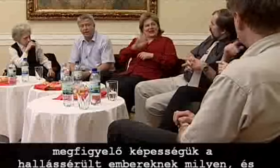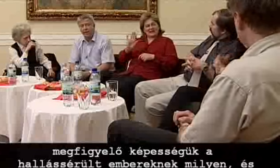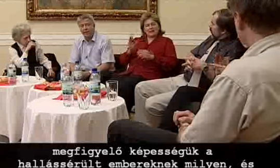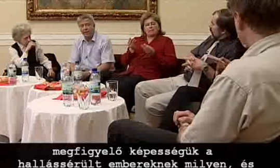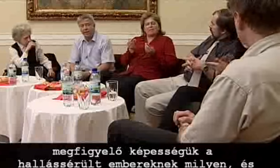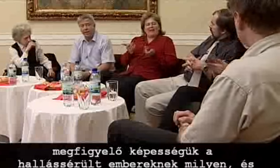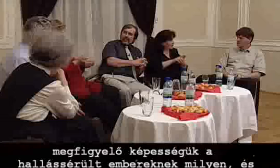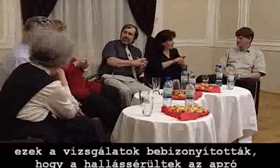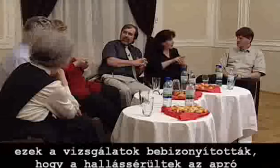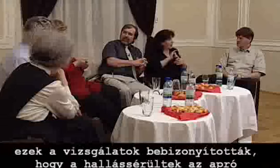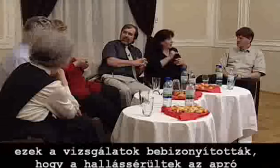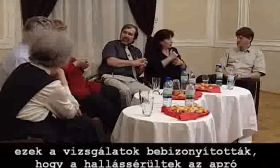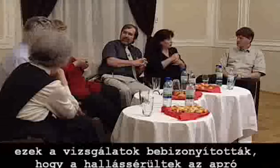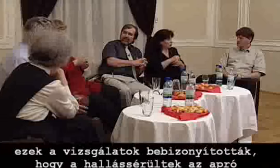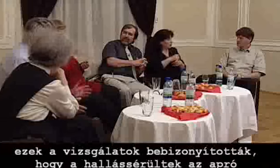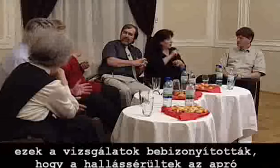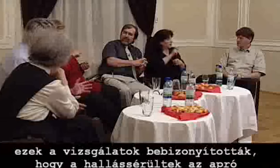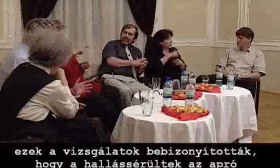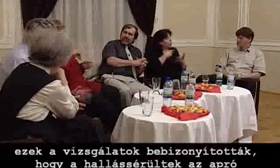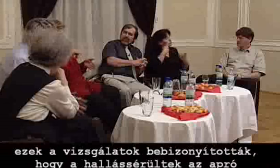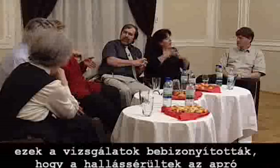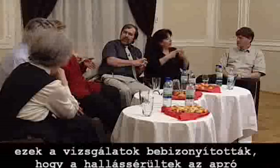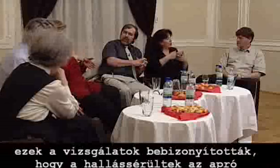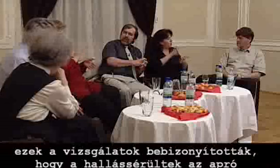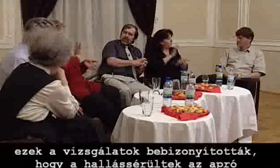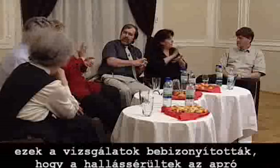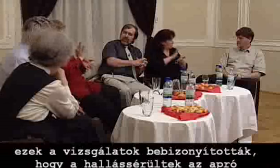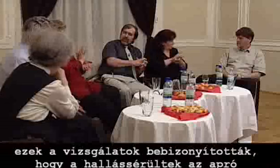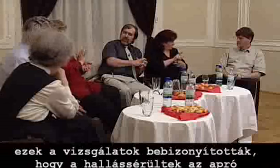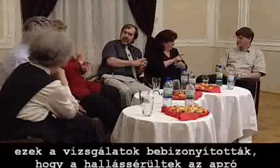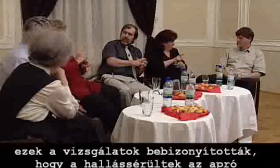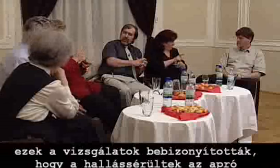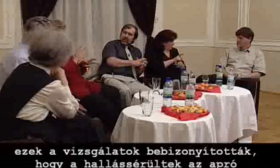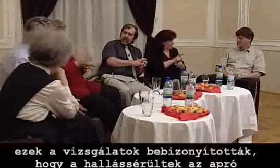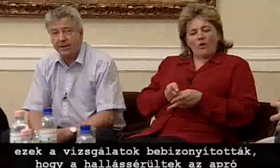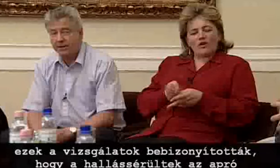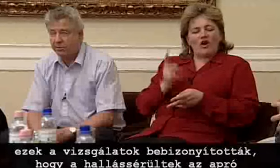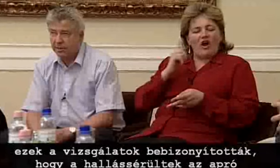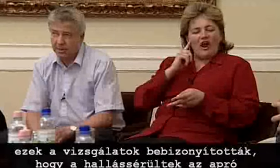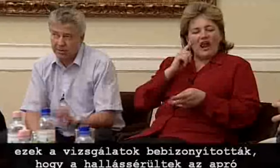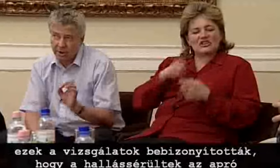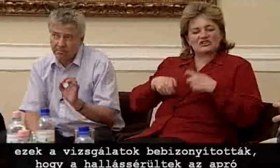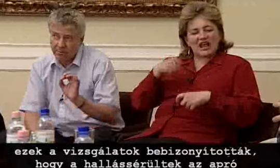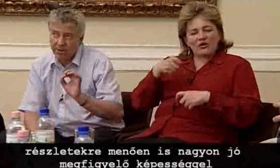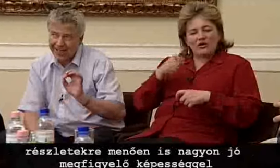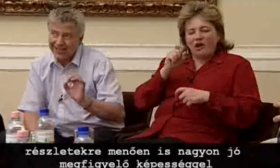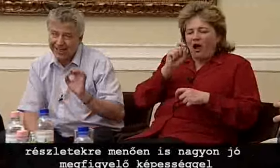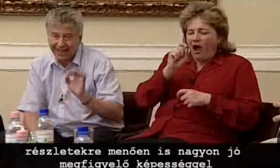milyen, és ezek a vizsgálatok bebizonyították, hogy hallásérültek az